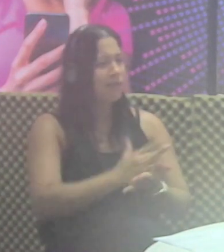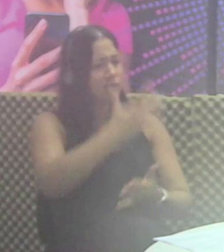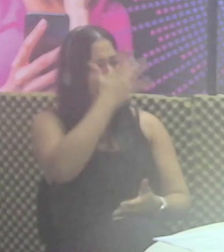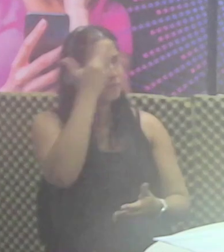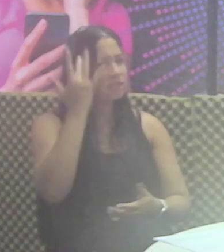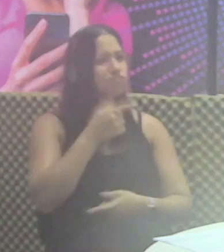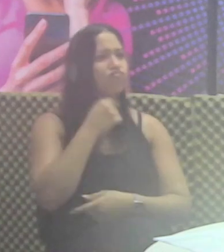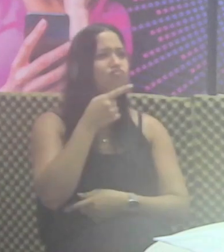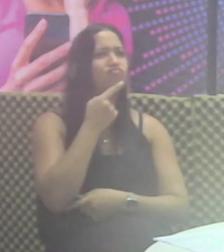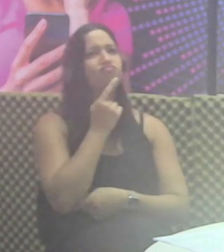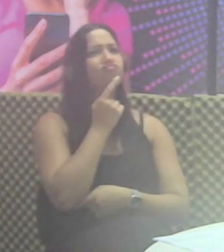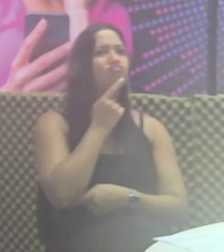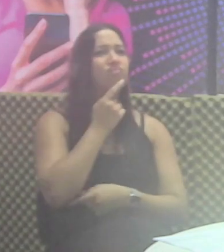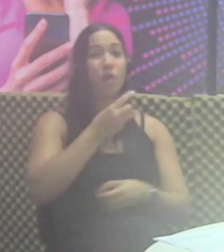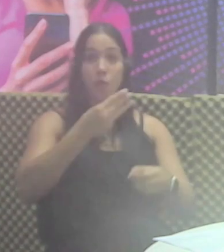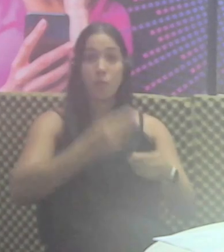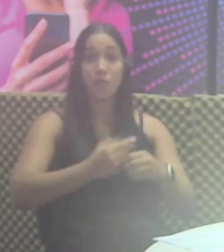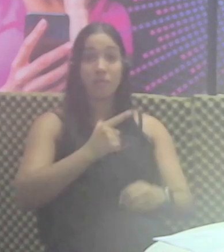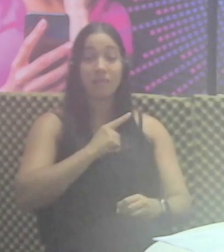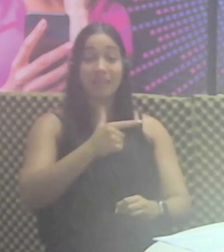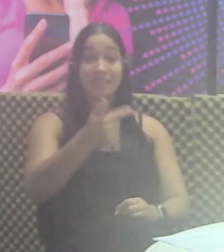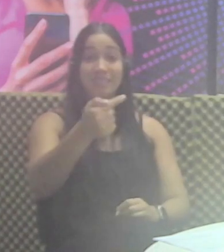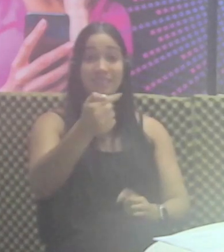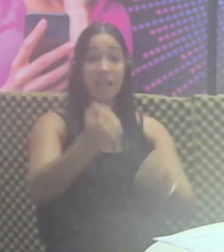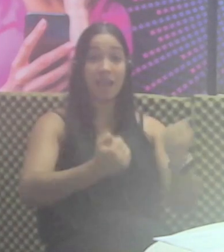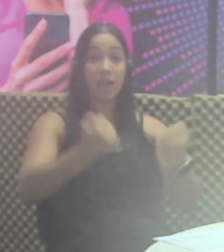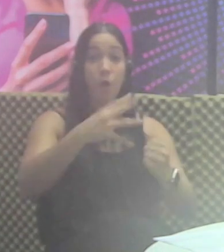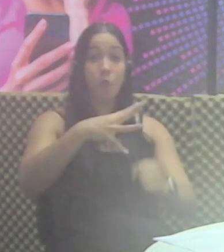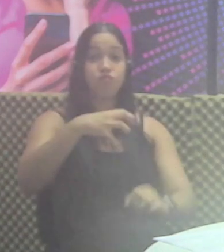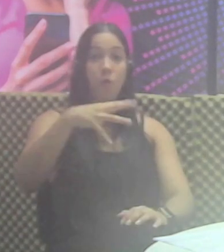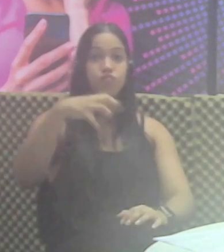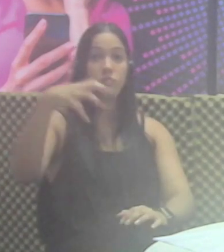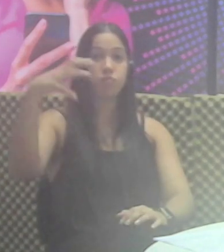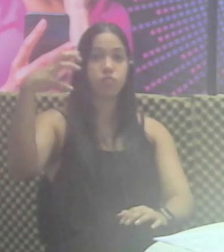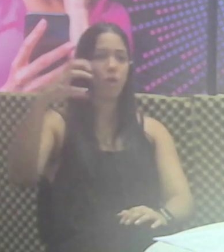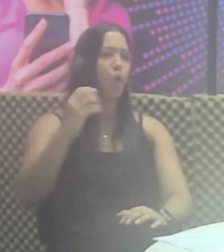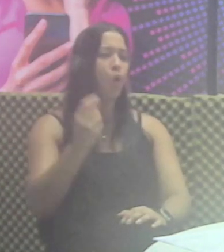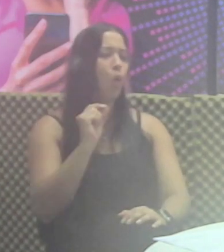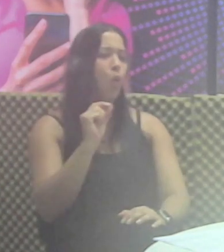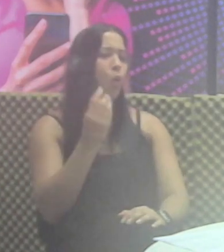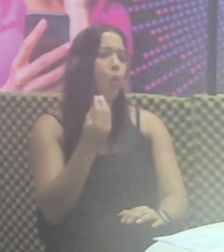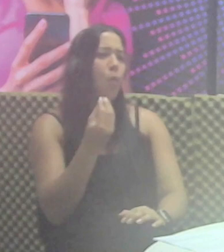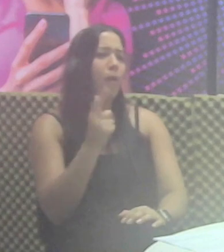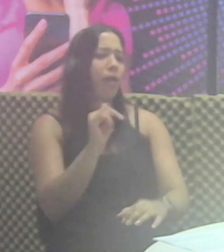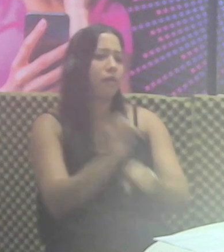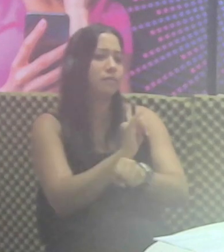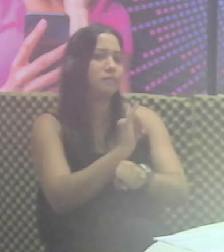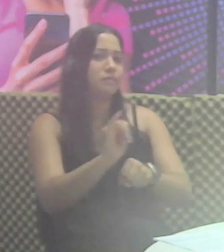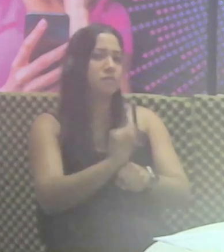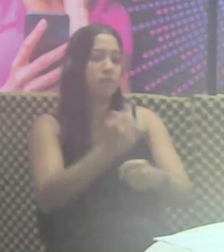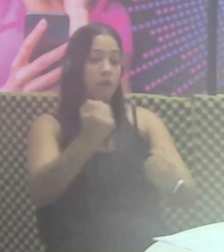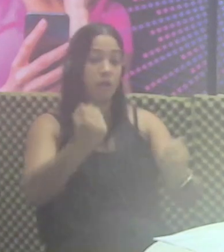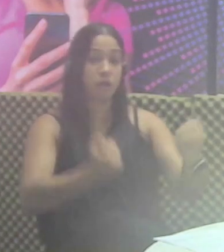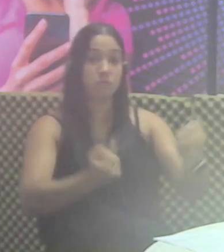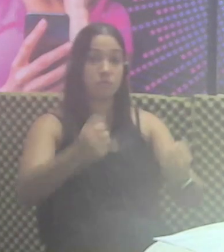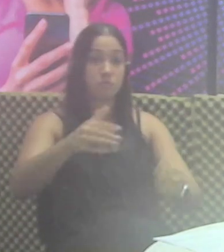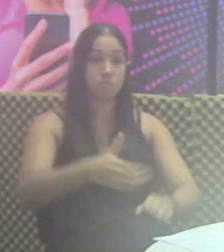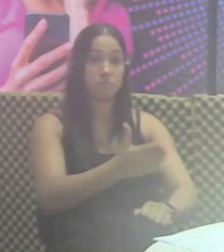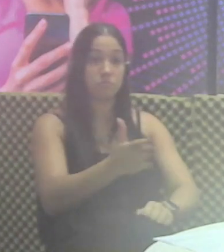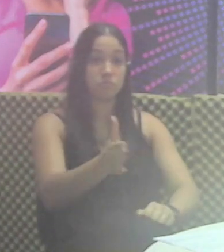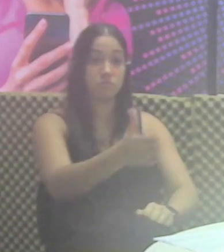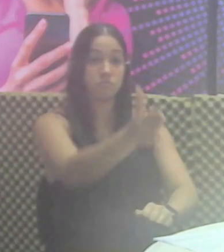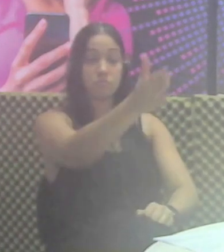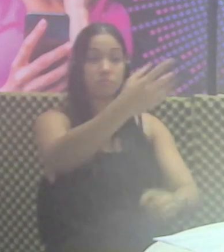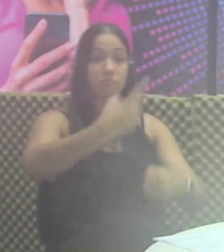em dúvida, o município conta com 7 carros do Fumacê. Como é feita essa estratégia para que os carros eles trafeguem